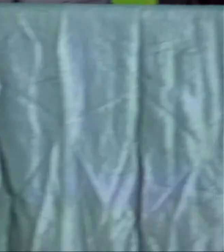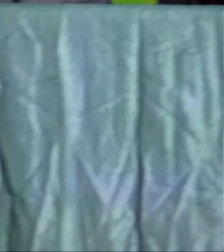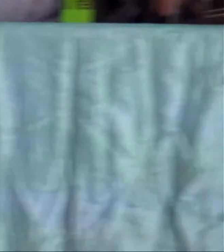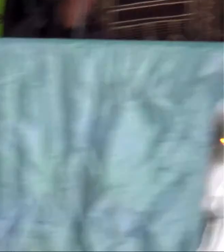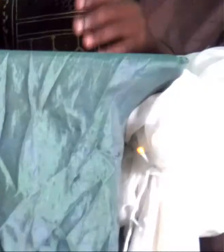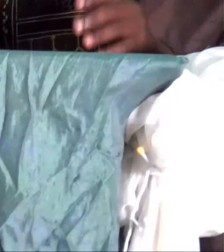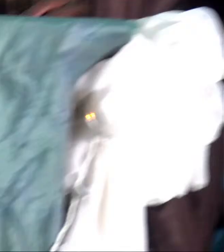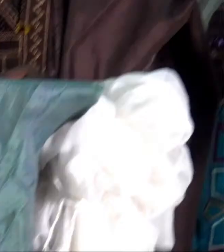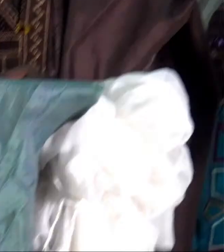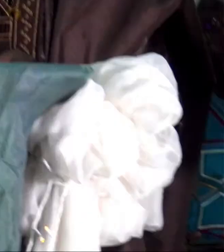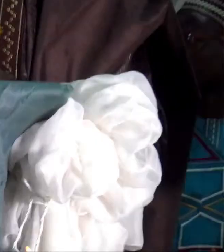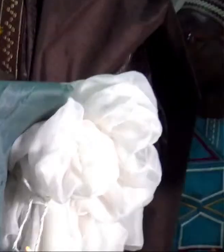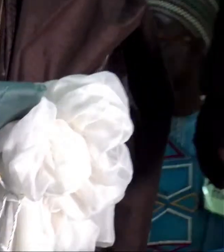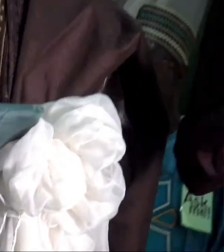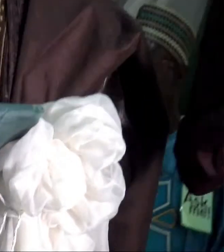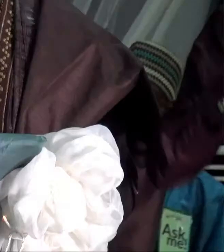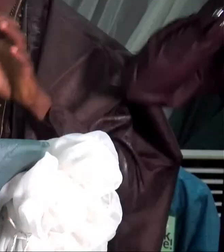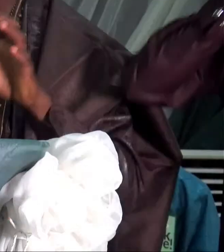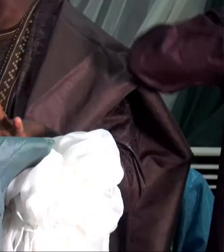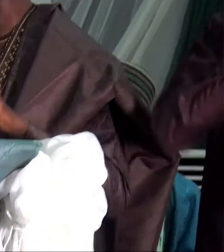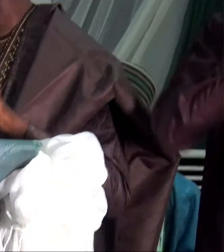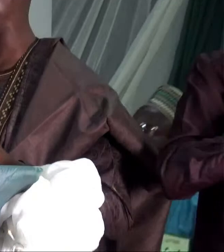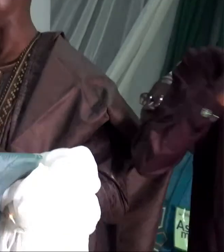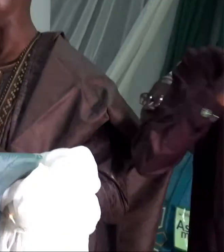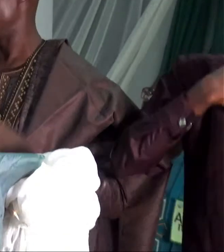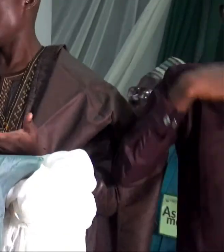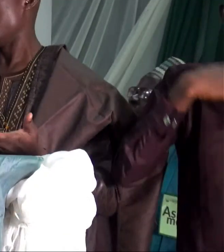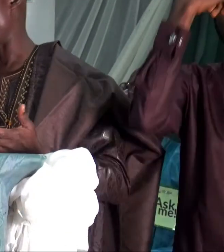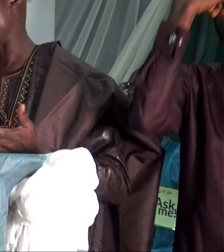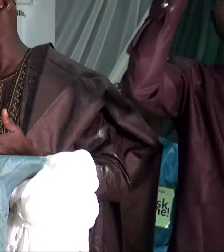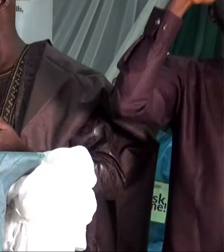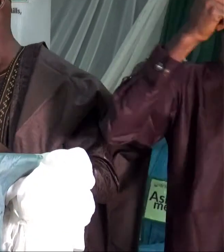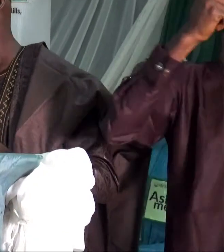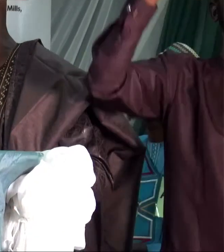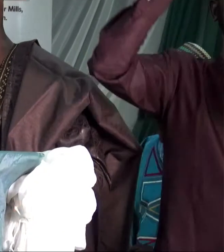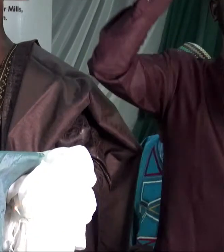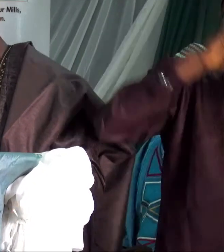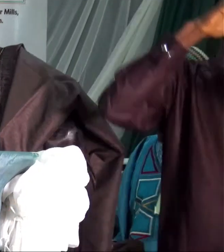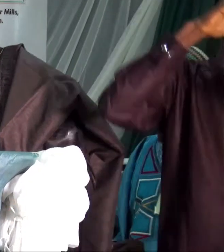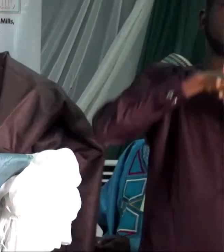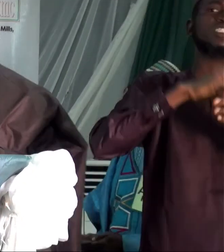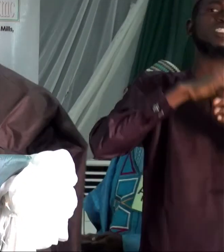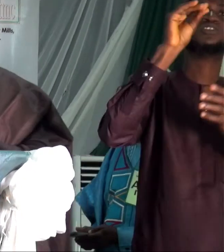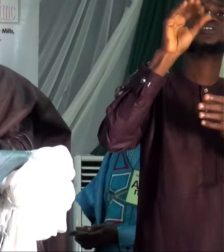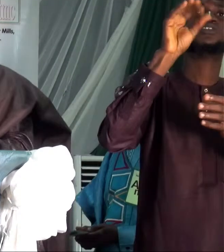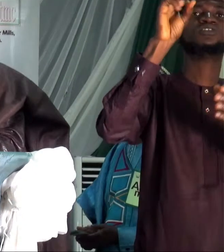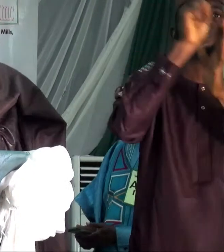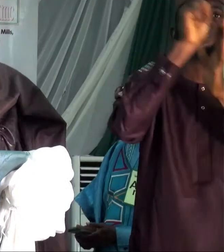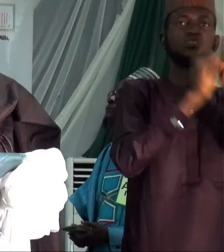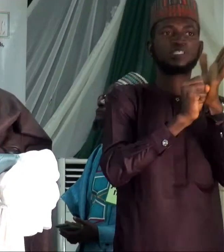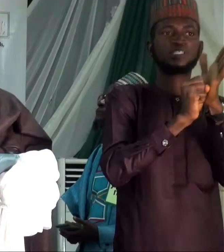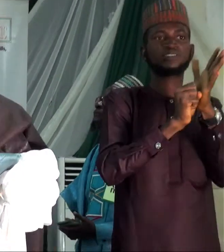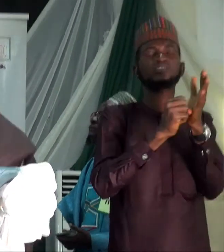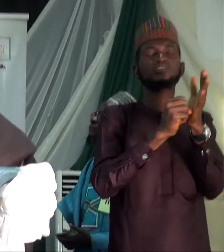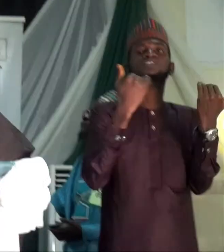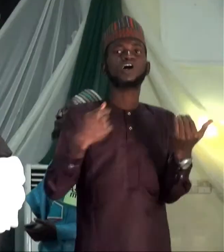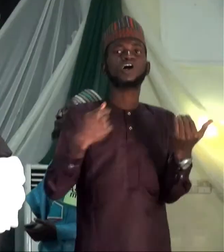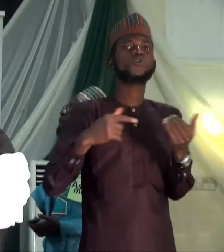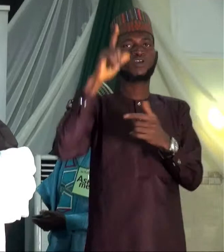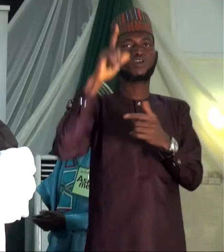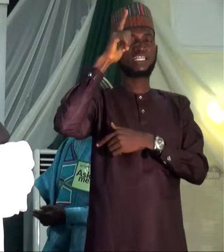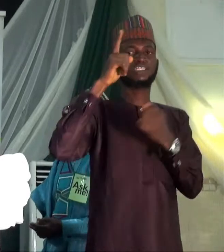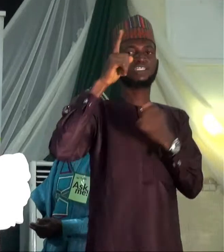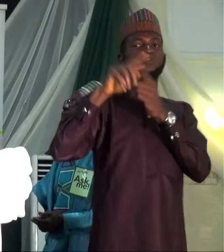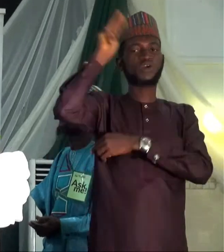sori ni Oyo state lo Oyo state bo ba wa ri be bi ori be oju ohun wa na la bi o ale